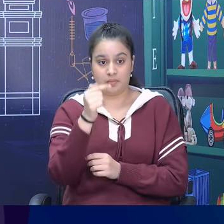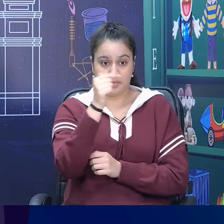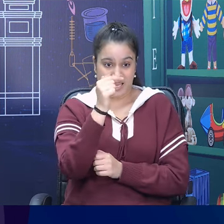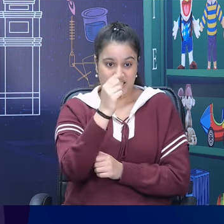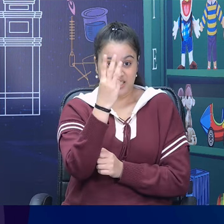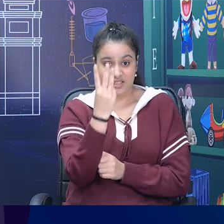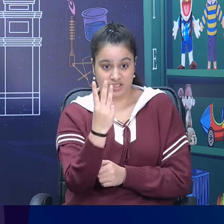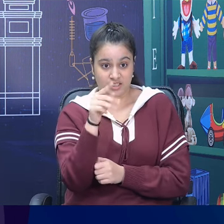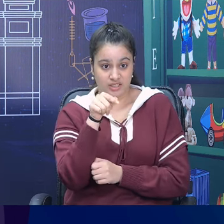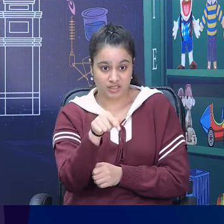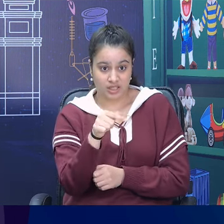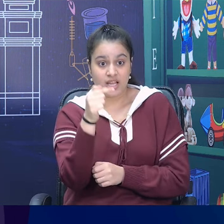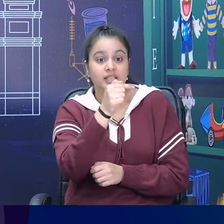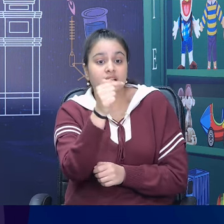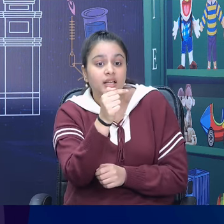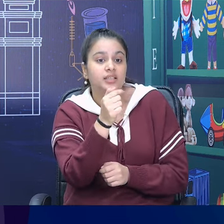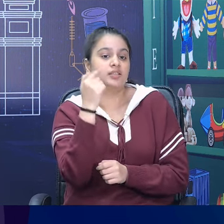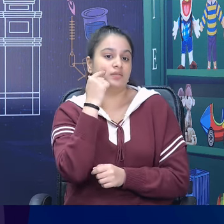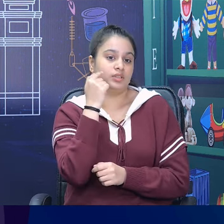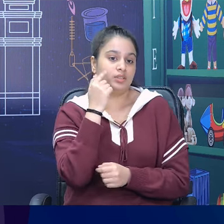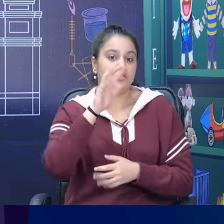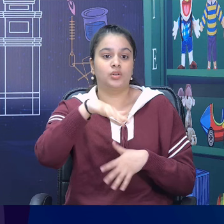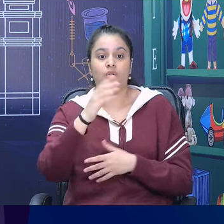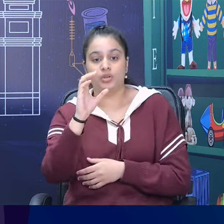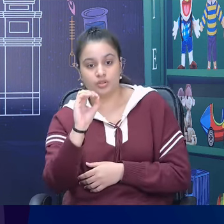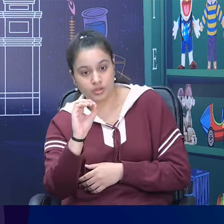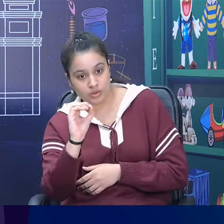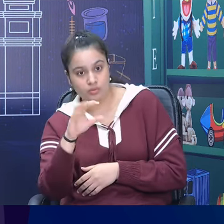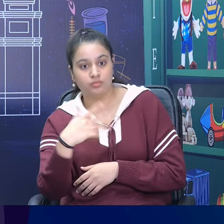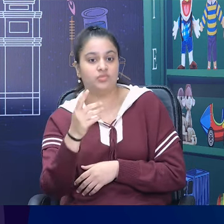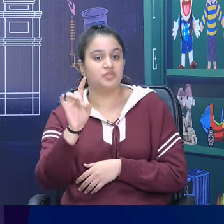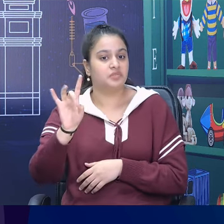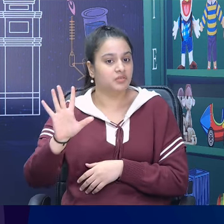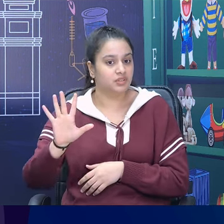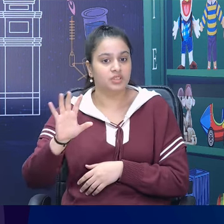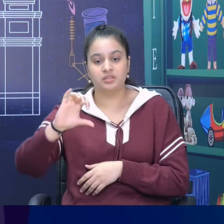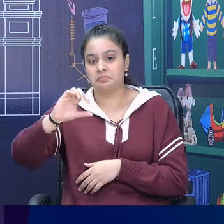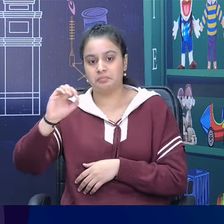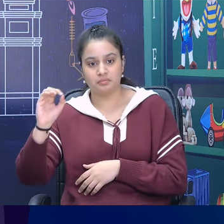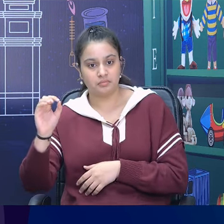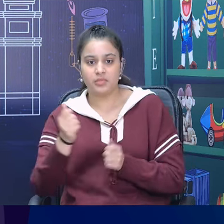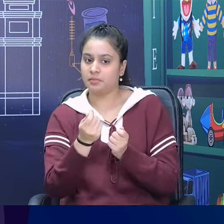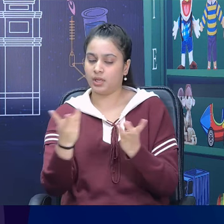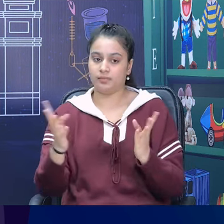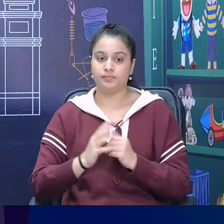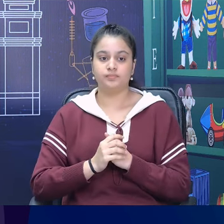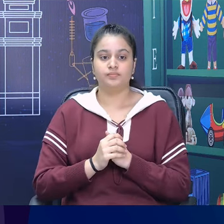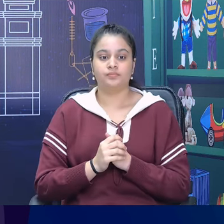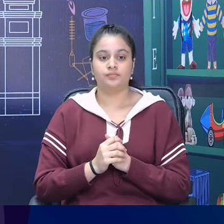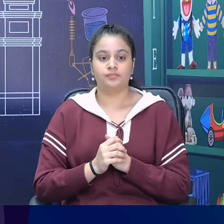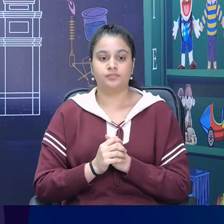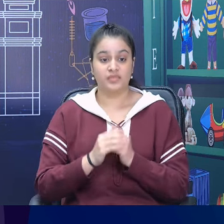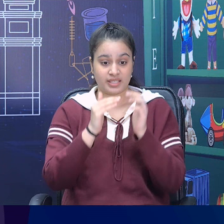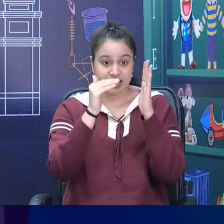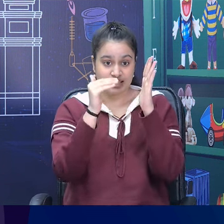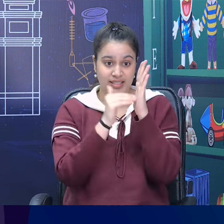अ नेगेटिव इंटी जर 2 जीरो जीरो इज अ जीरो इंटी जर एज वेल एज 15 एंड 900 समथिंग z जो